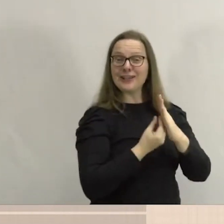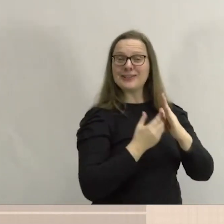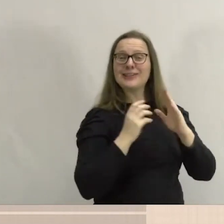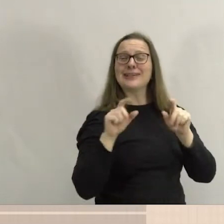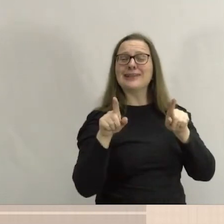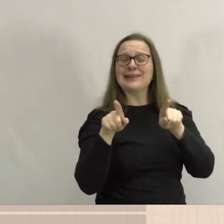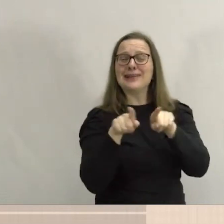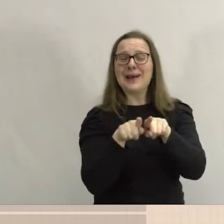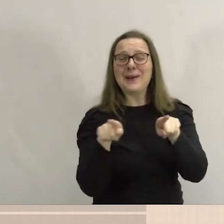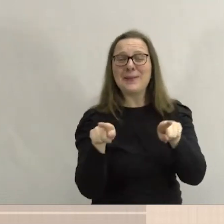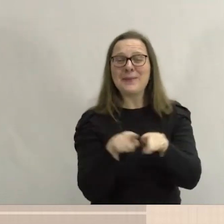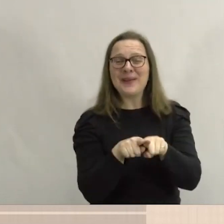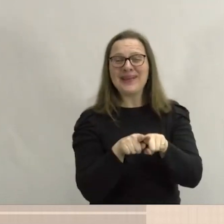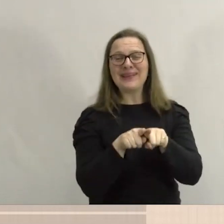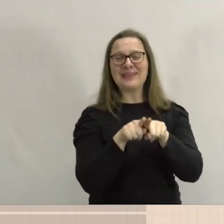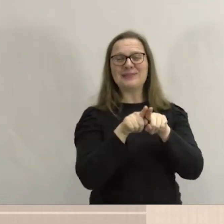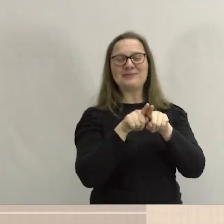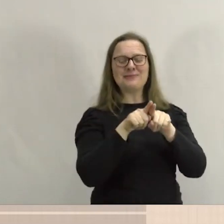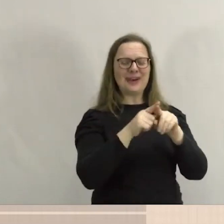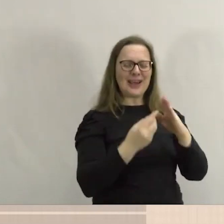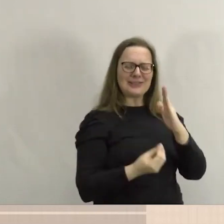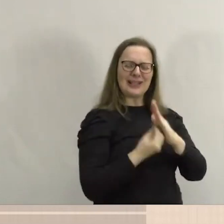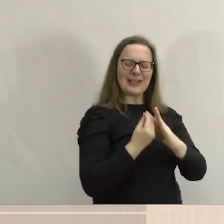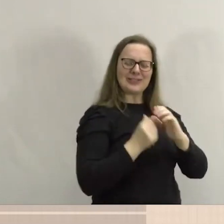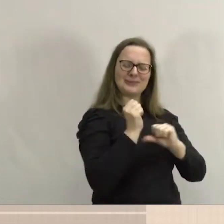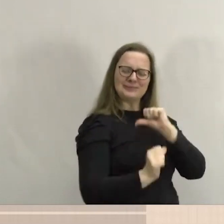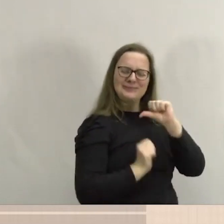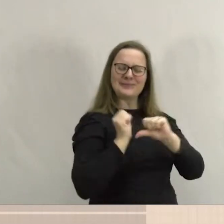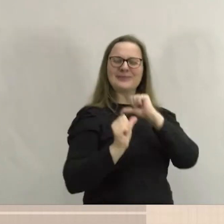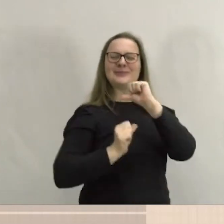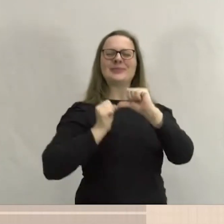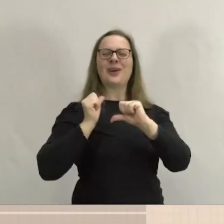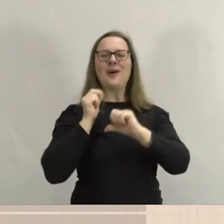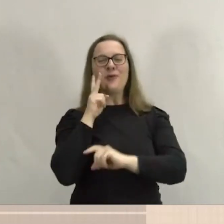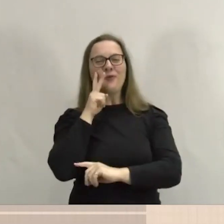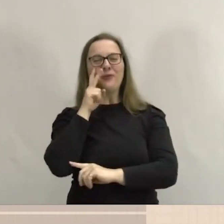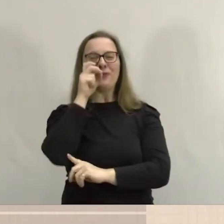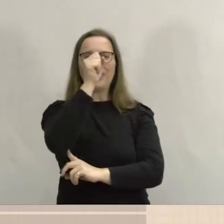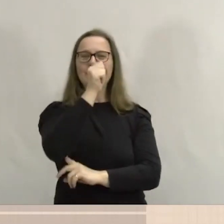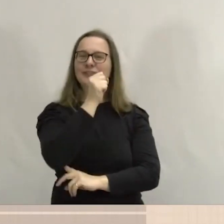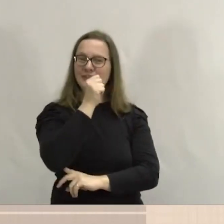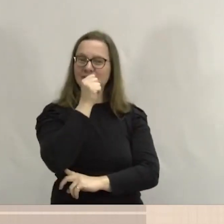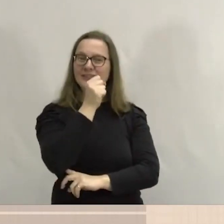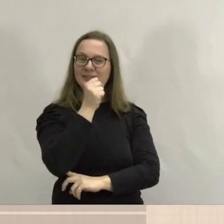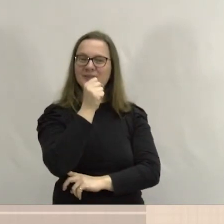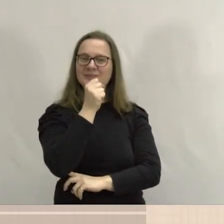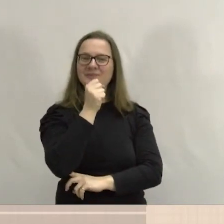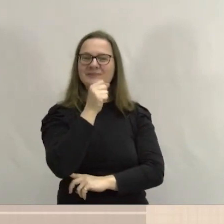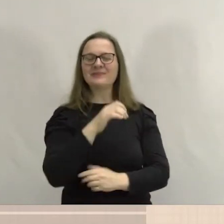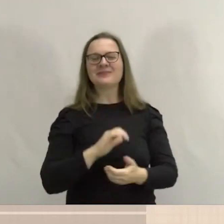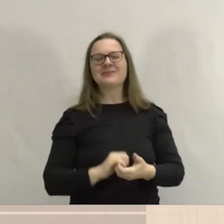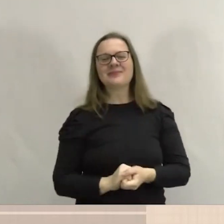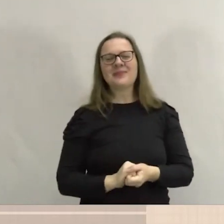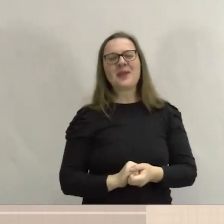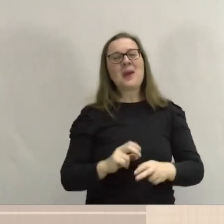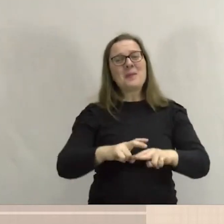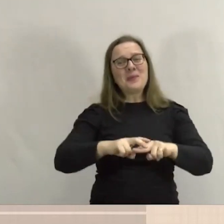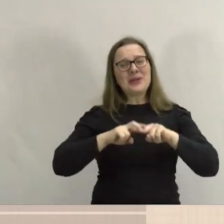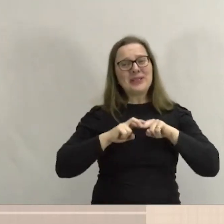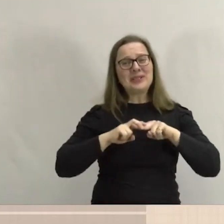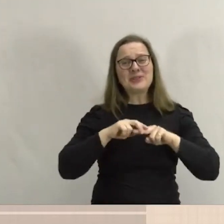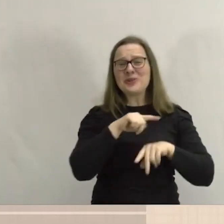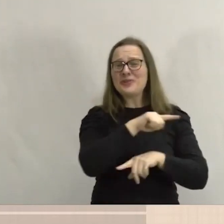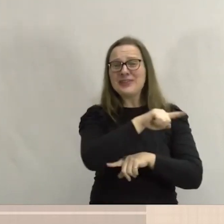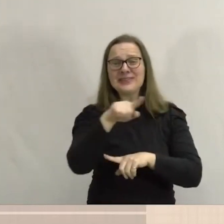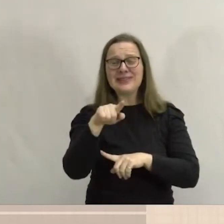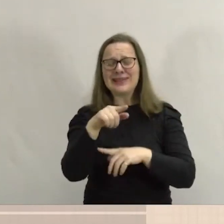do Apocalipse. Deus vai restaurar as coisas entre nós. Por isso alegrai-vos, pois, filhos de